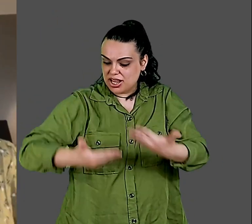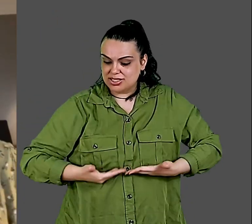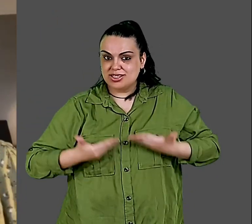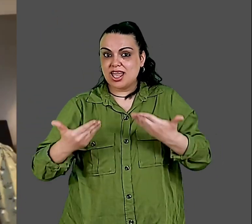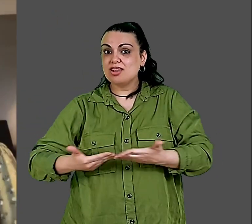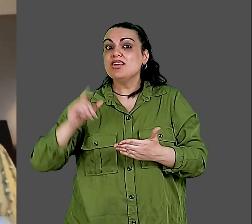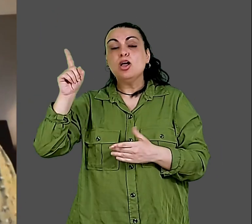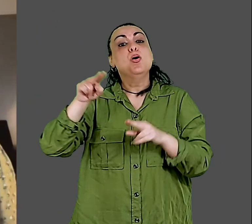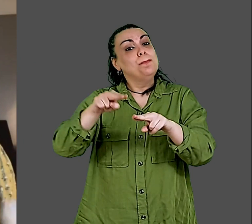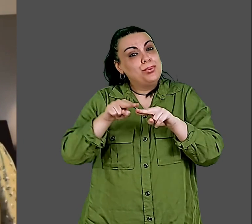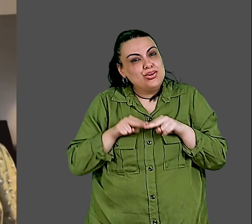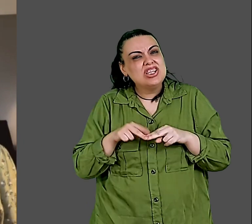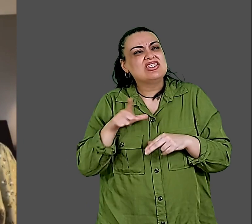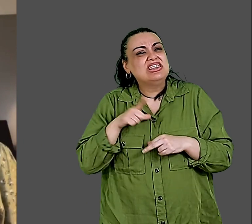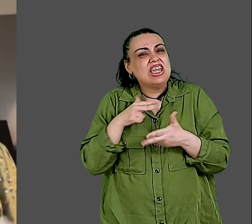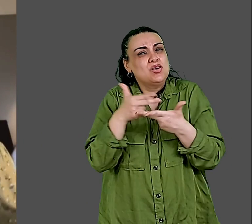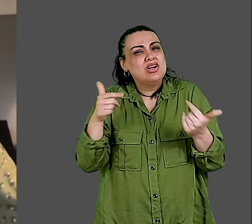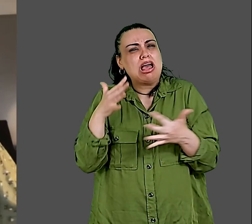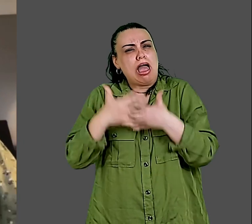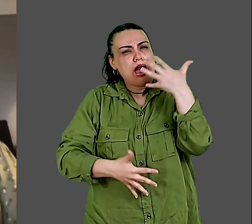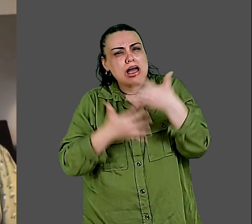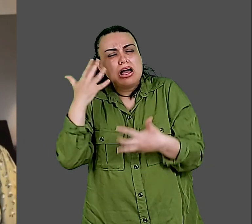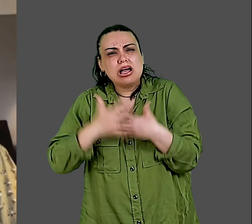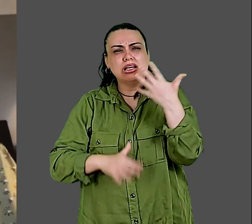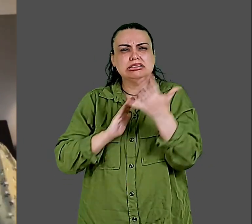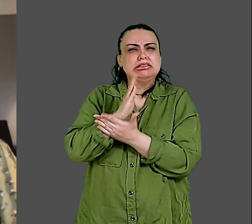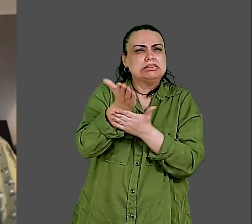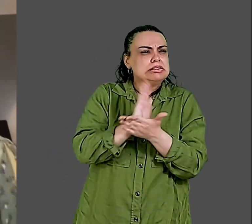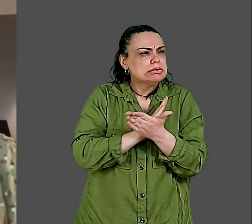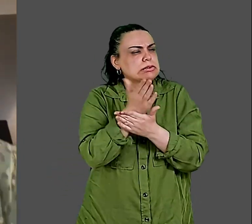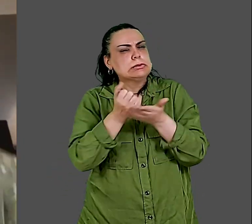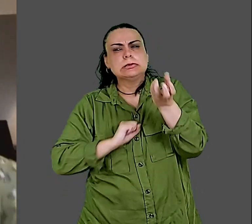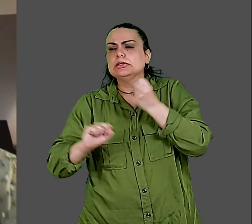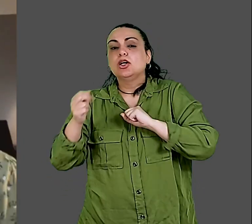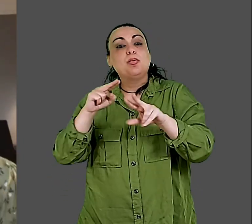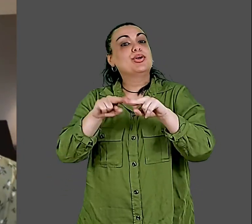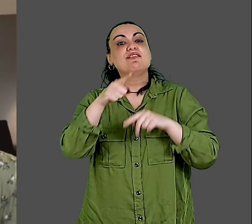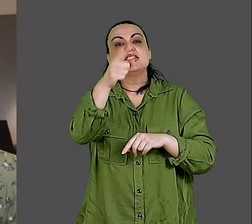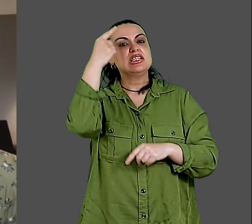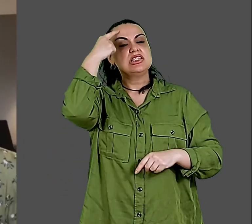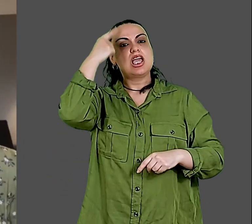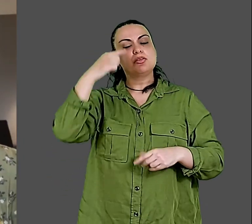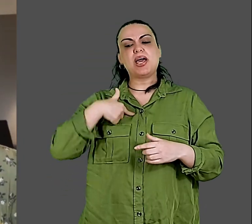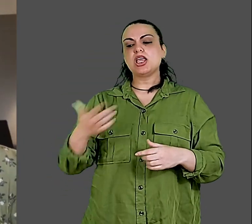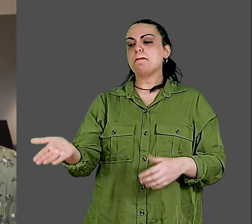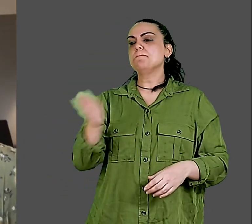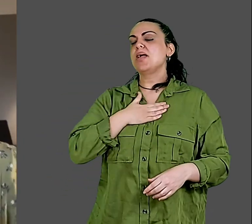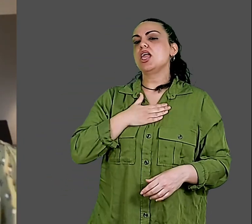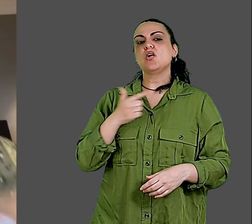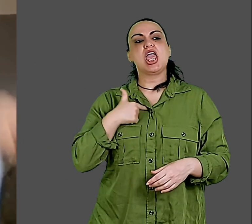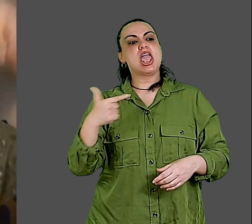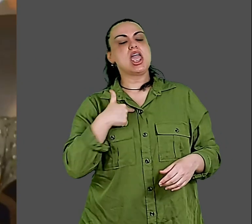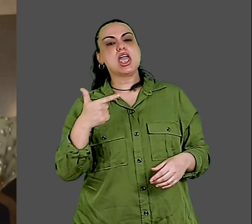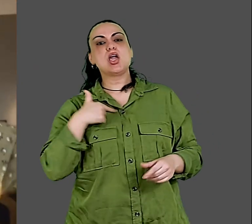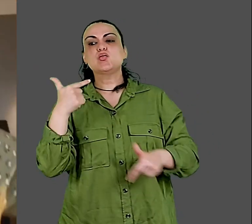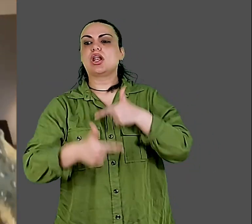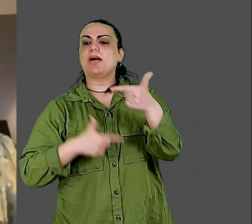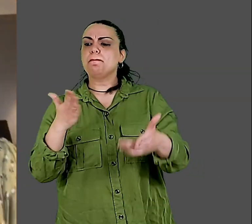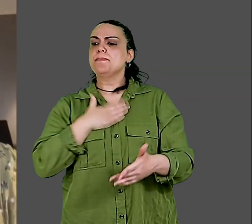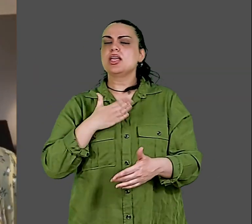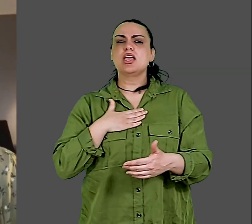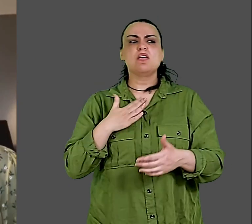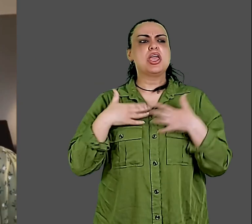plano. Por isso que tem coisas que te perturbam no processo da chamada, porque você se sente na obrigação de